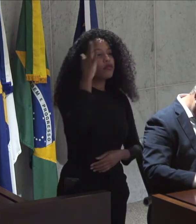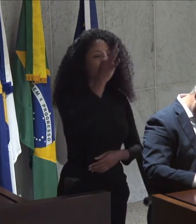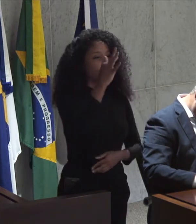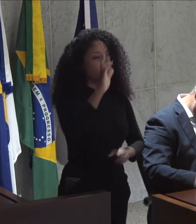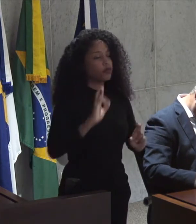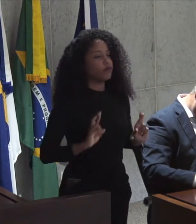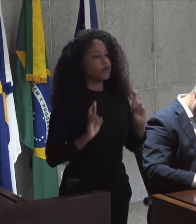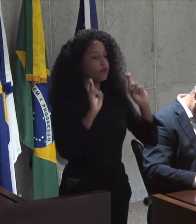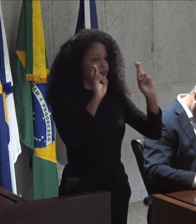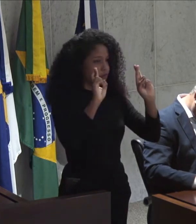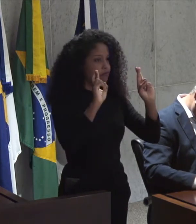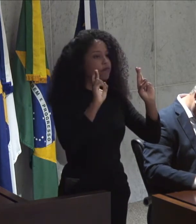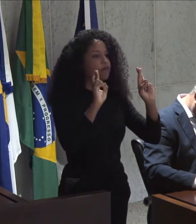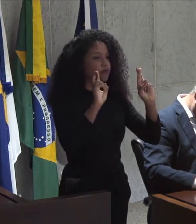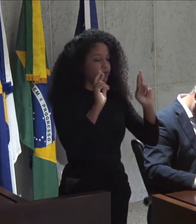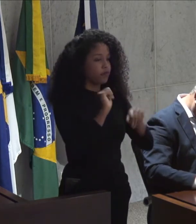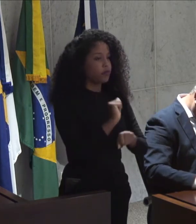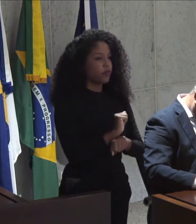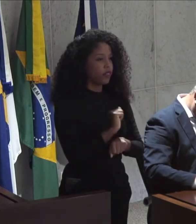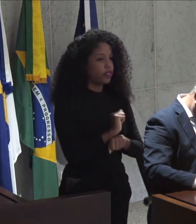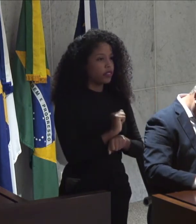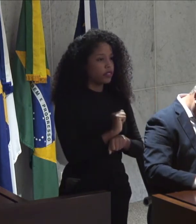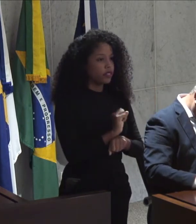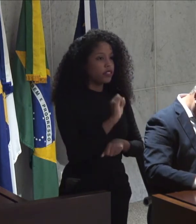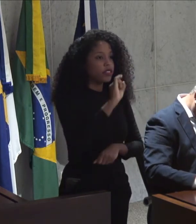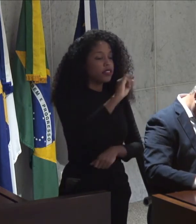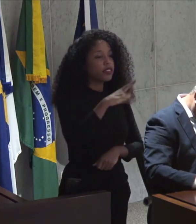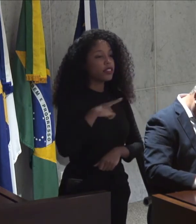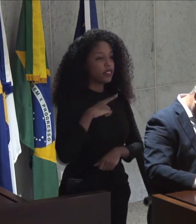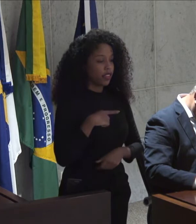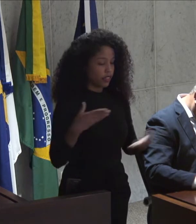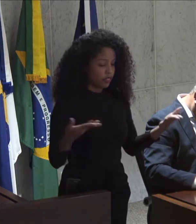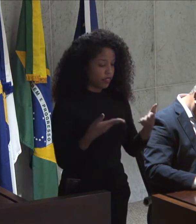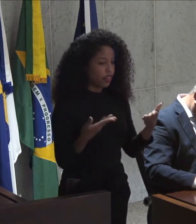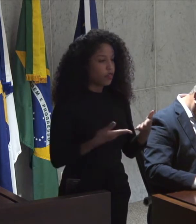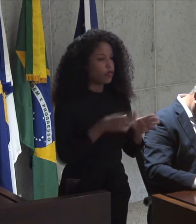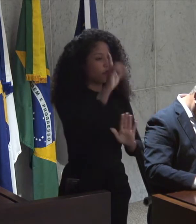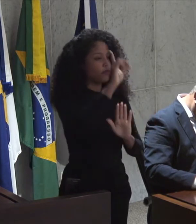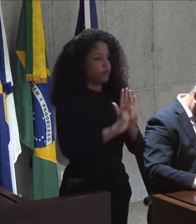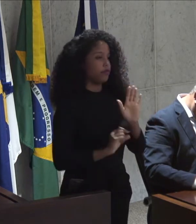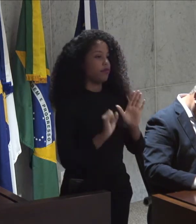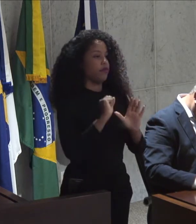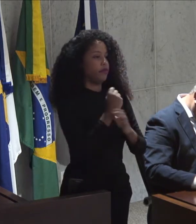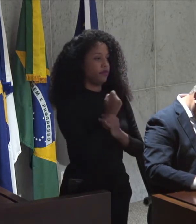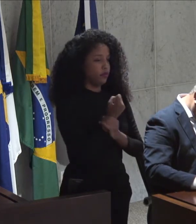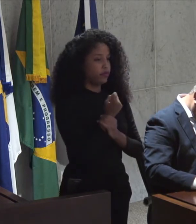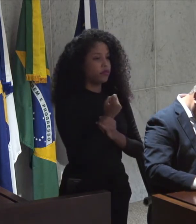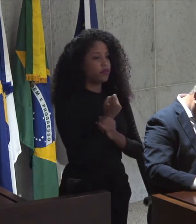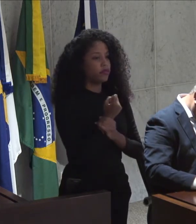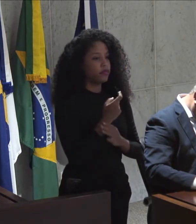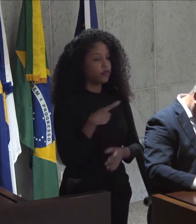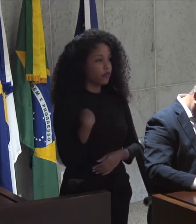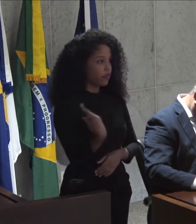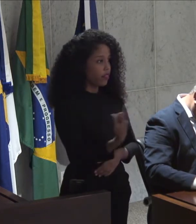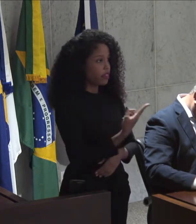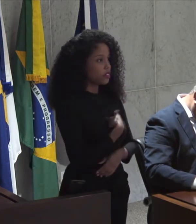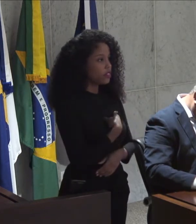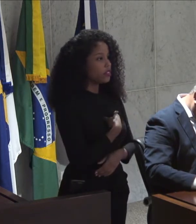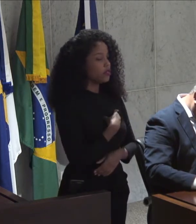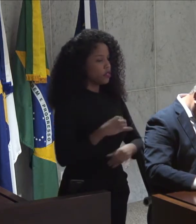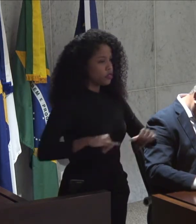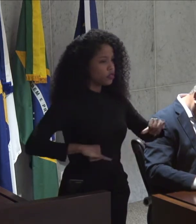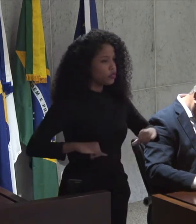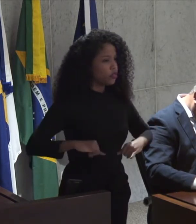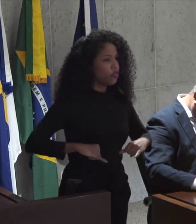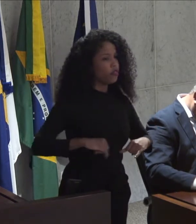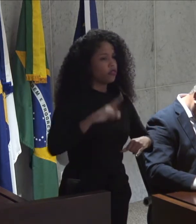esperança. Nós só vamos ter se tiver o presente e direitos garantidos hoje. Nós, quanto de nós não sofre com seca